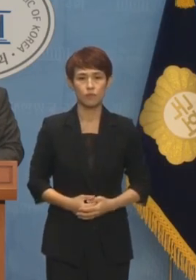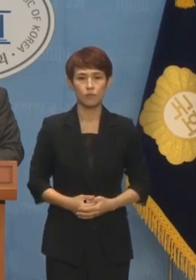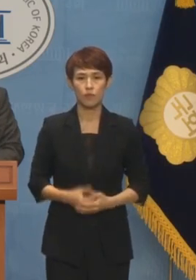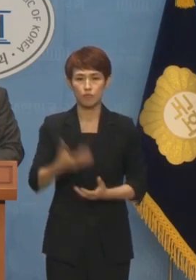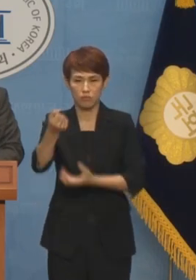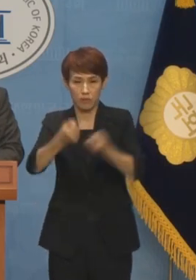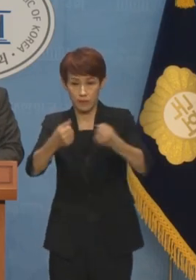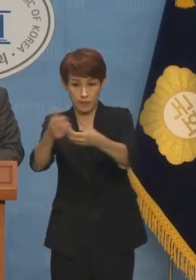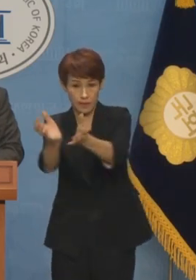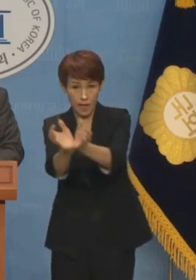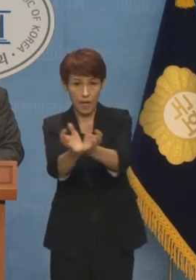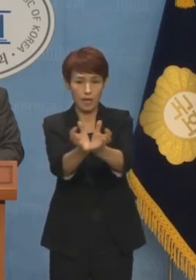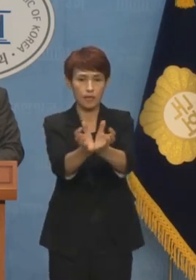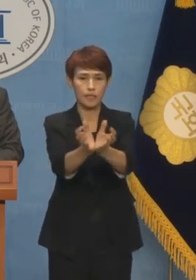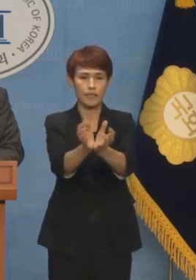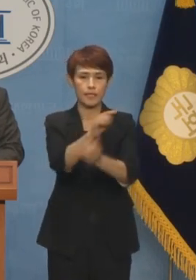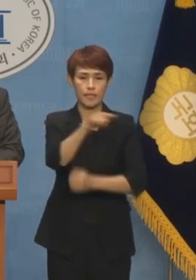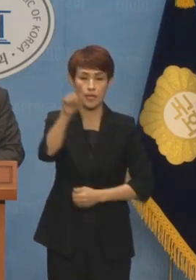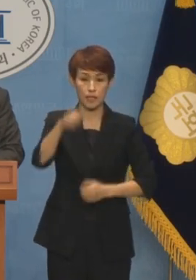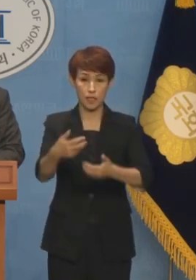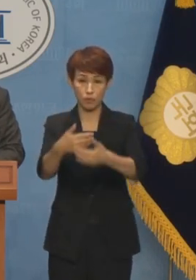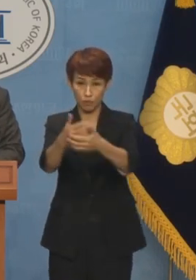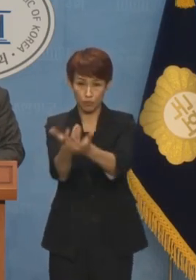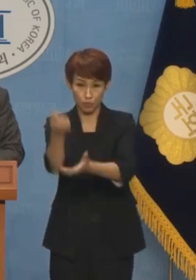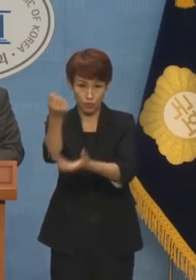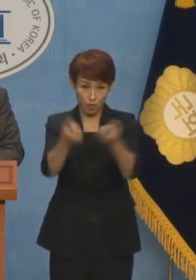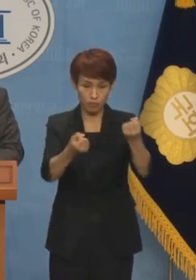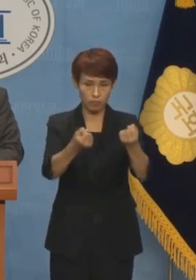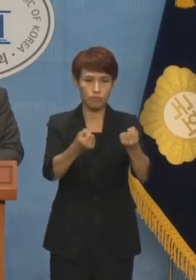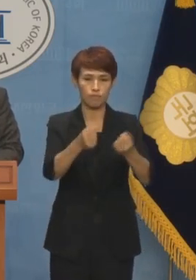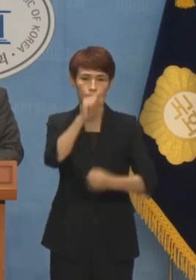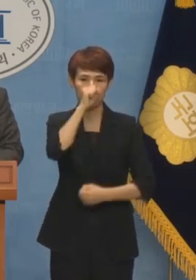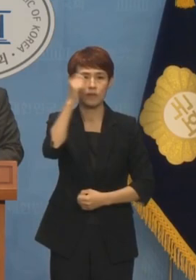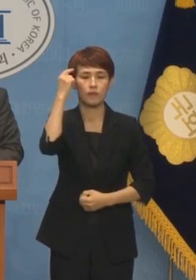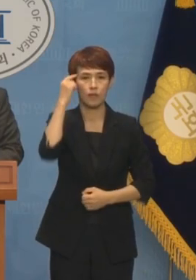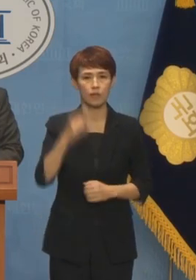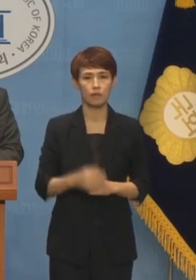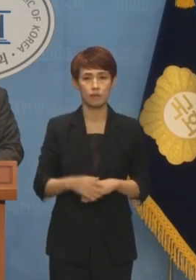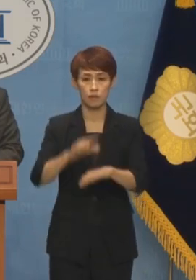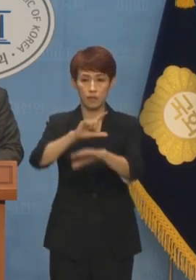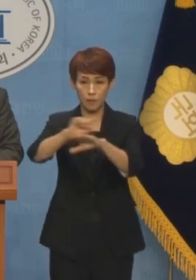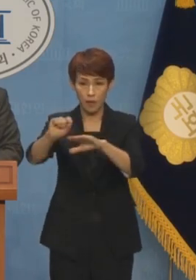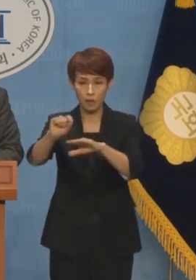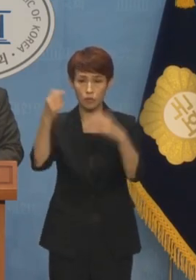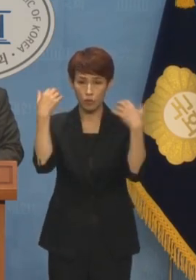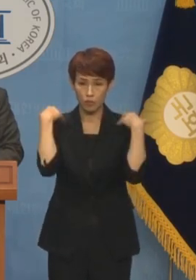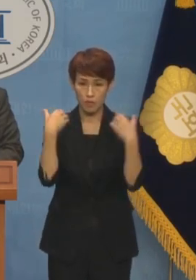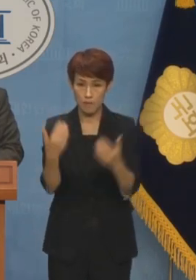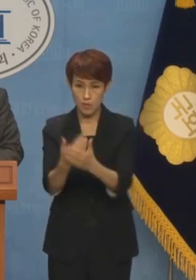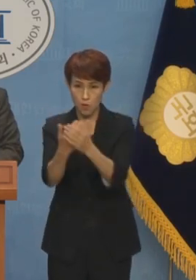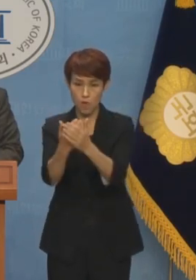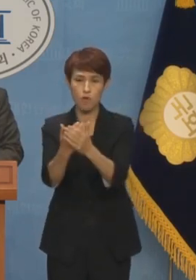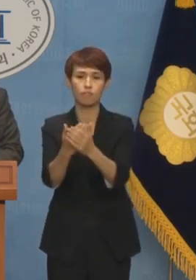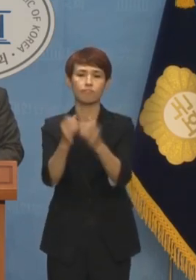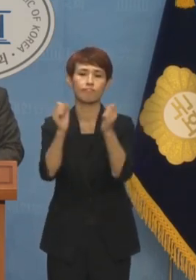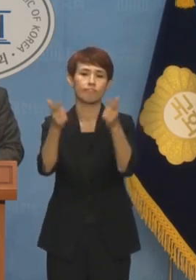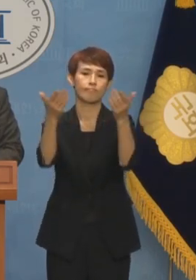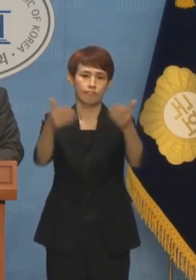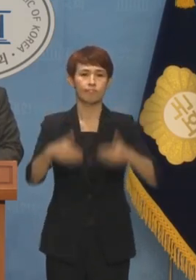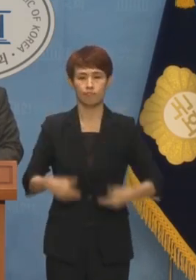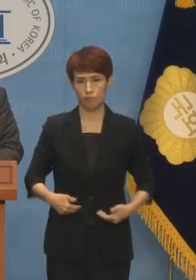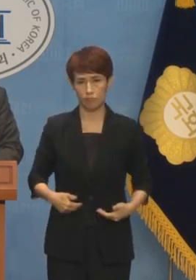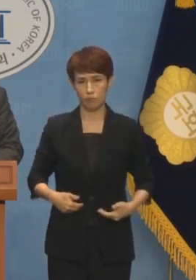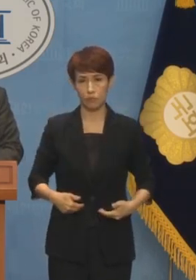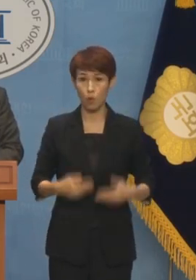분권형 정당은 자치분권을 지향합니다. 지방정부에서 스스로 발전할 수 있는 기회를 주어야 합니다.